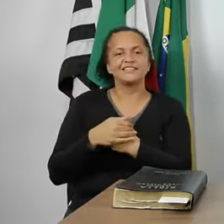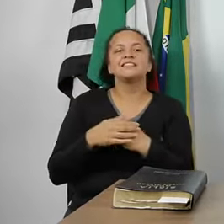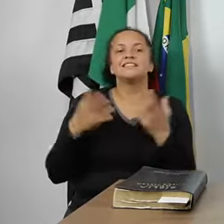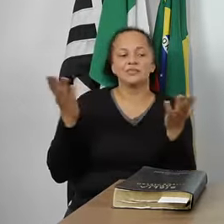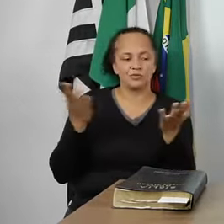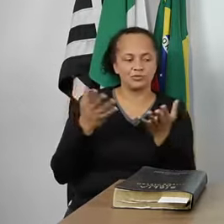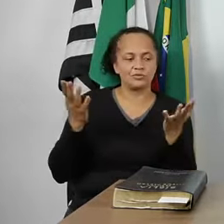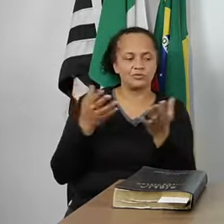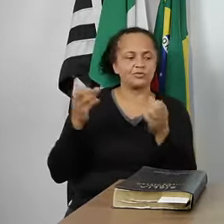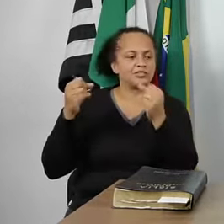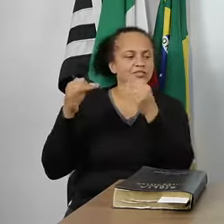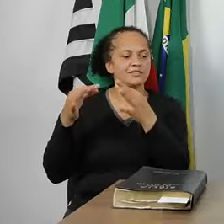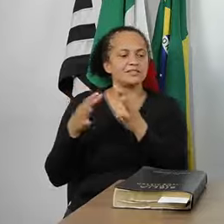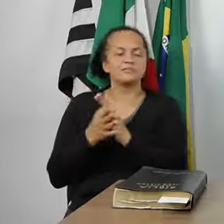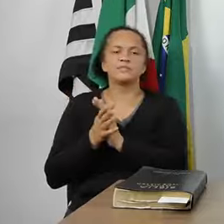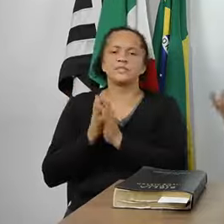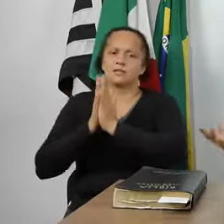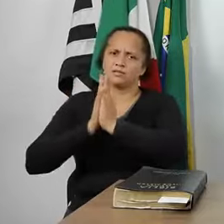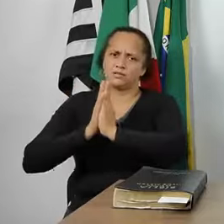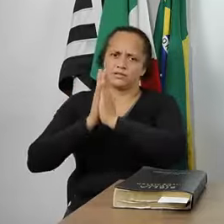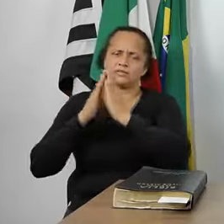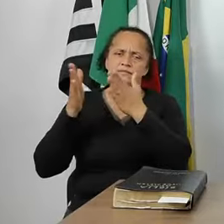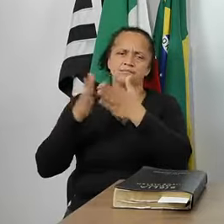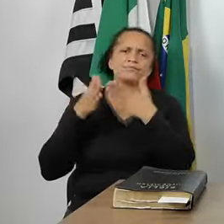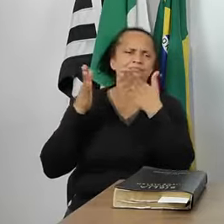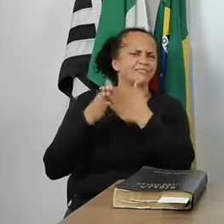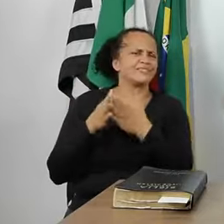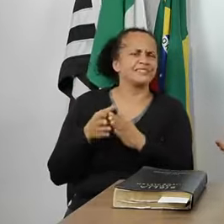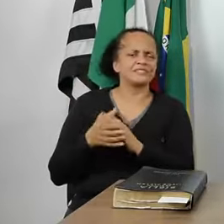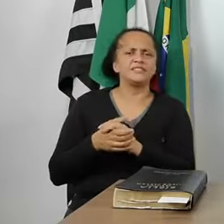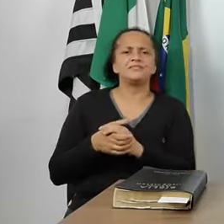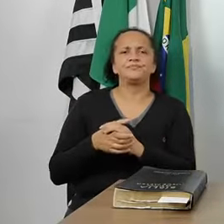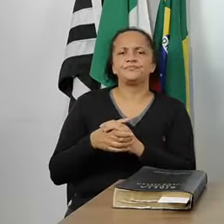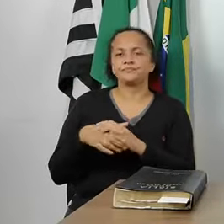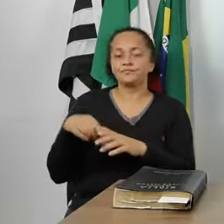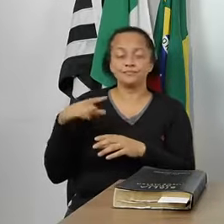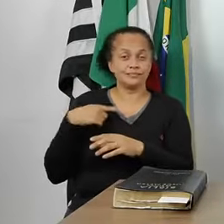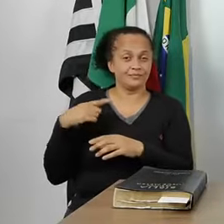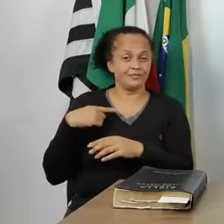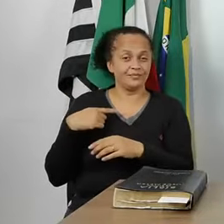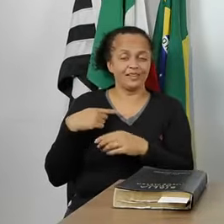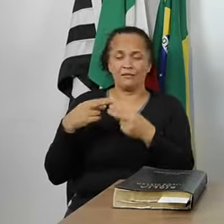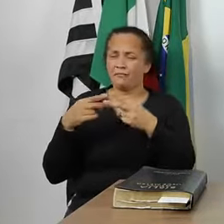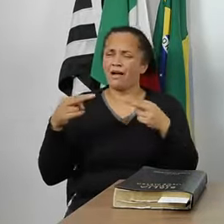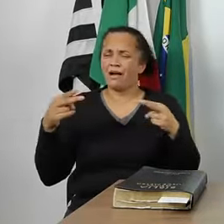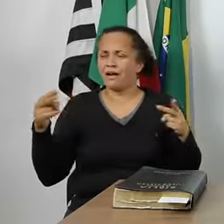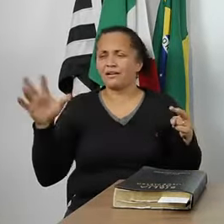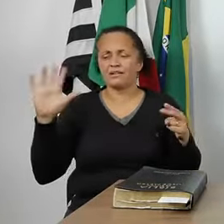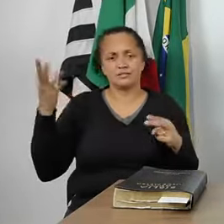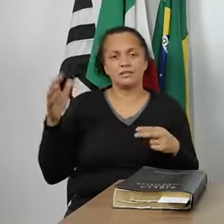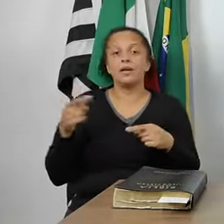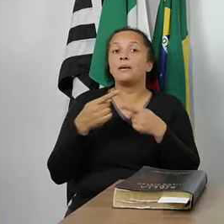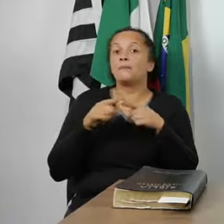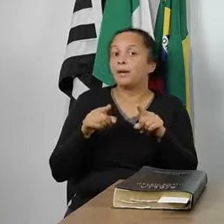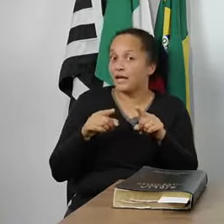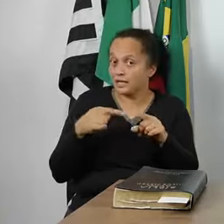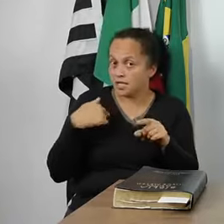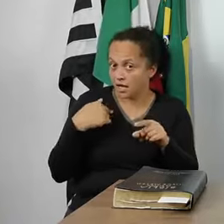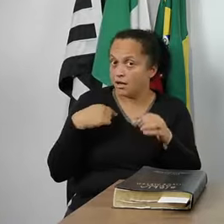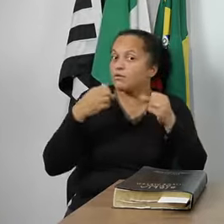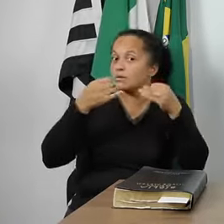intercessão. É claro que é um assunto tão extenso, tão abrangente, mas assim, eu quero pincelar algumas coisas